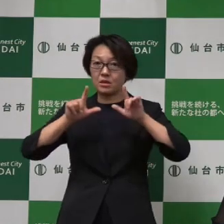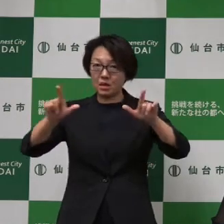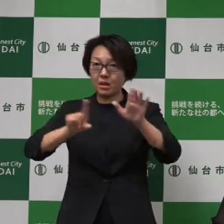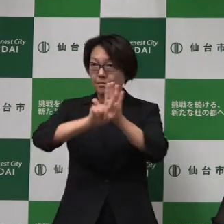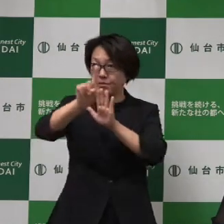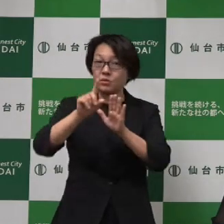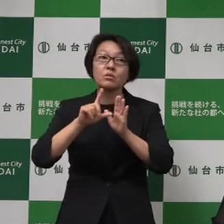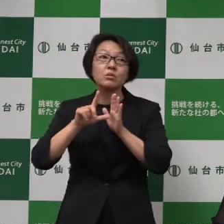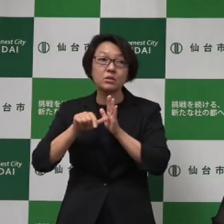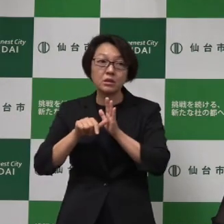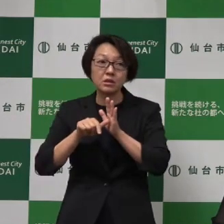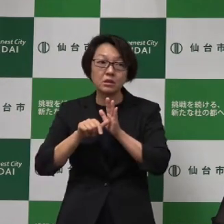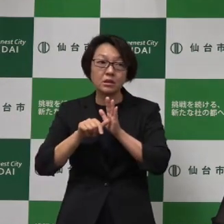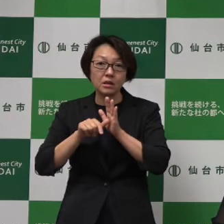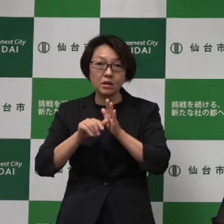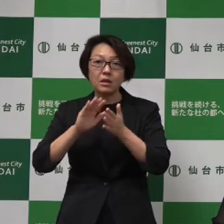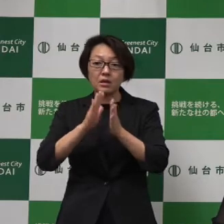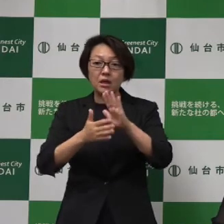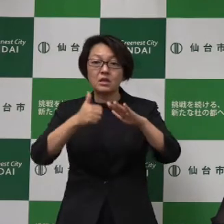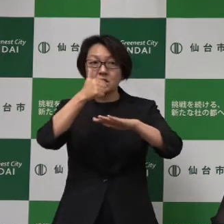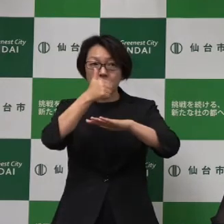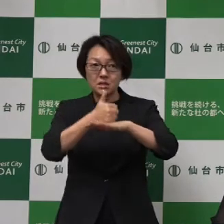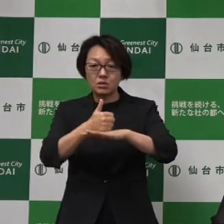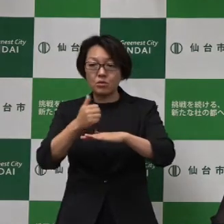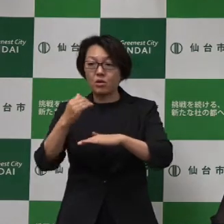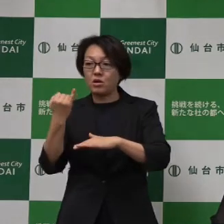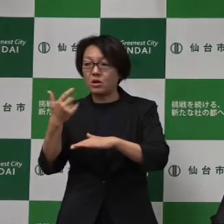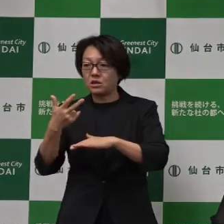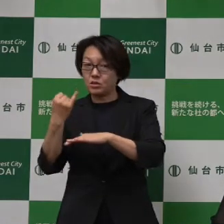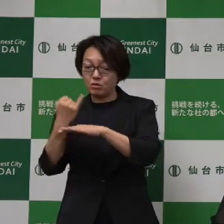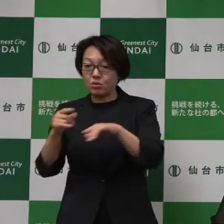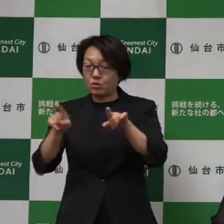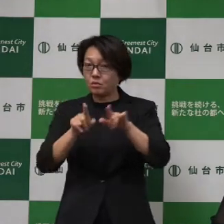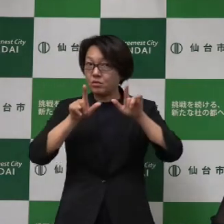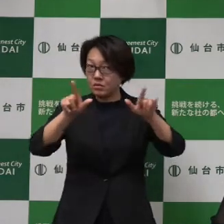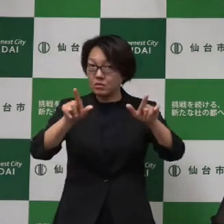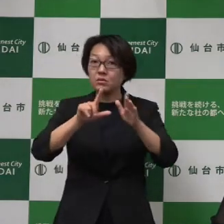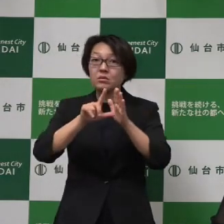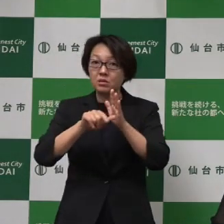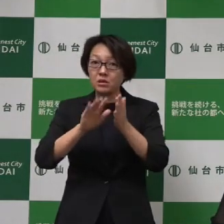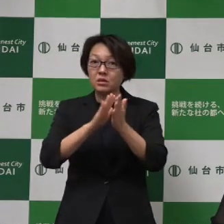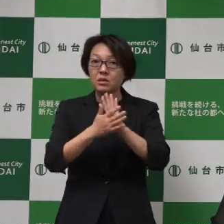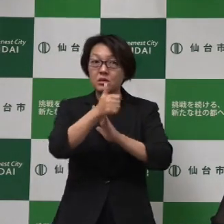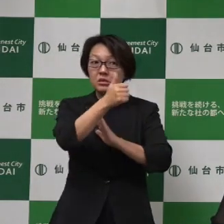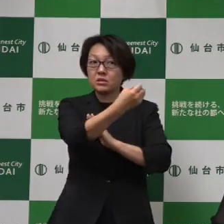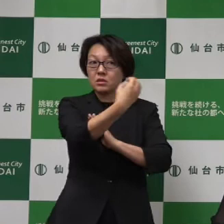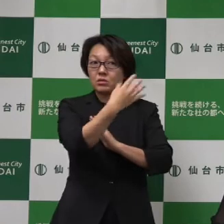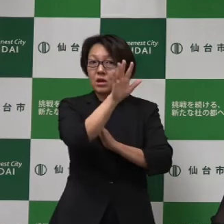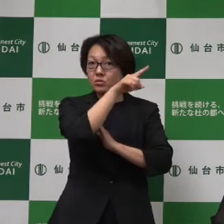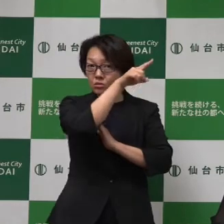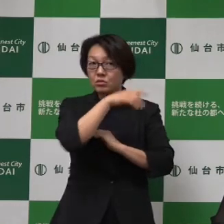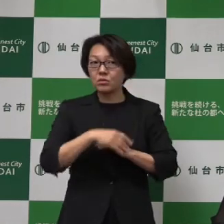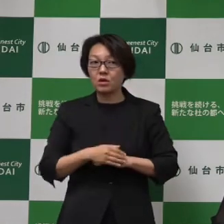たときの知事との共同会見において知事がですね、まあ 高齢